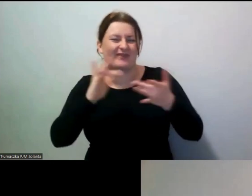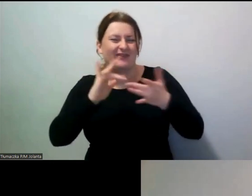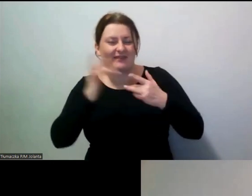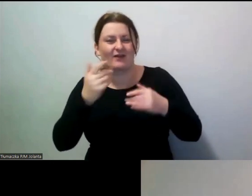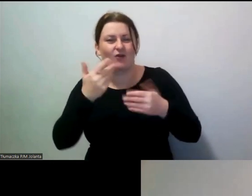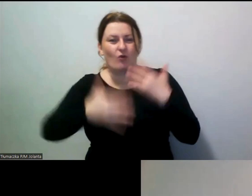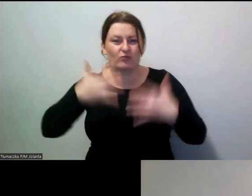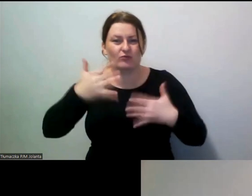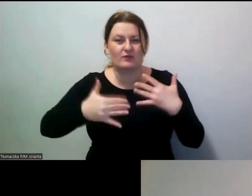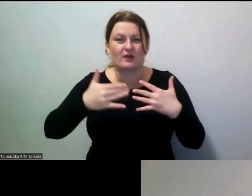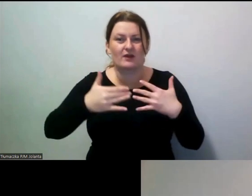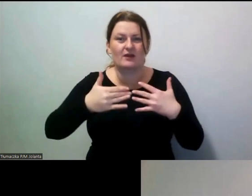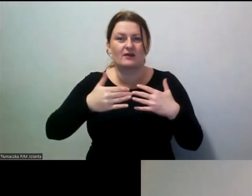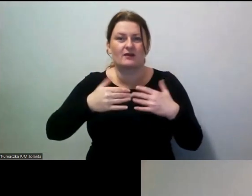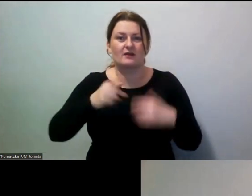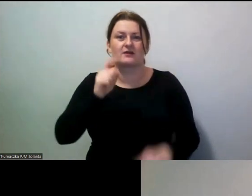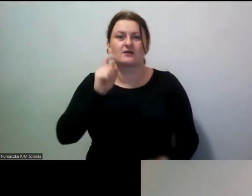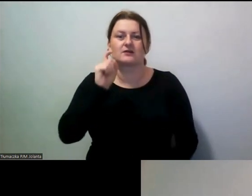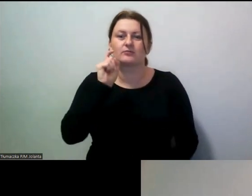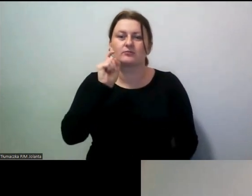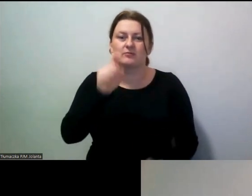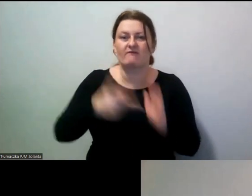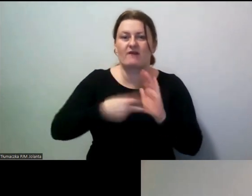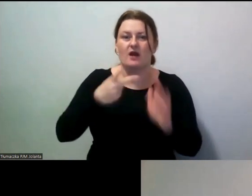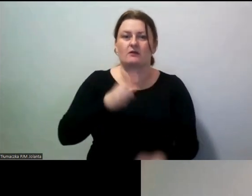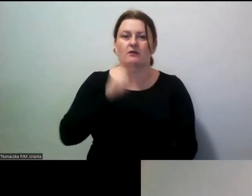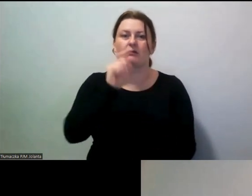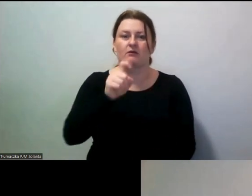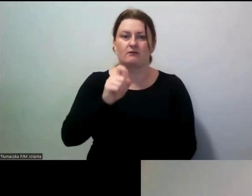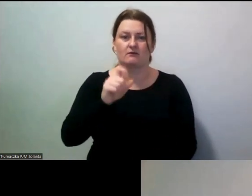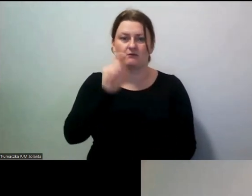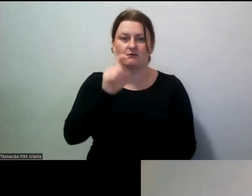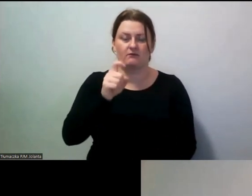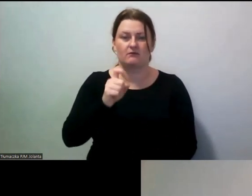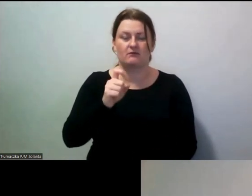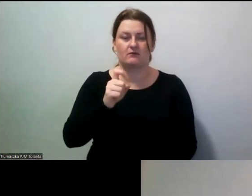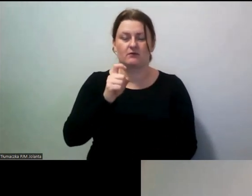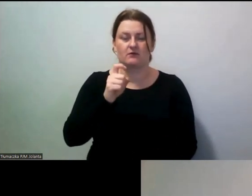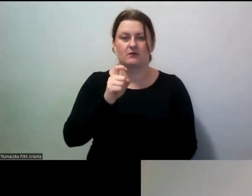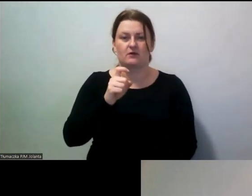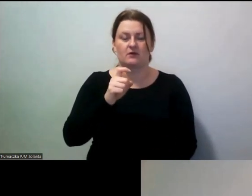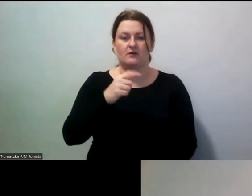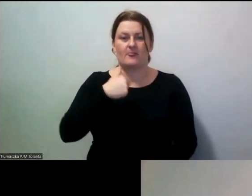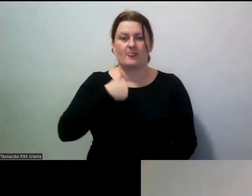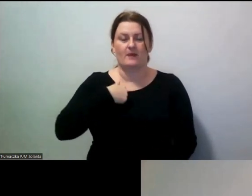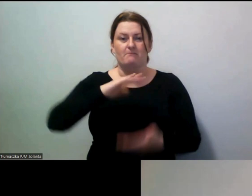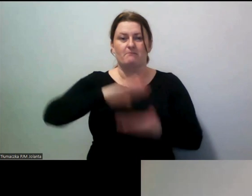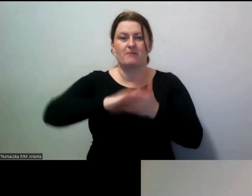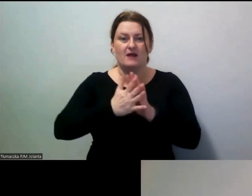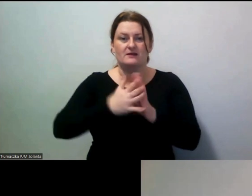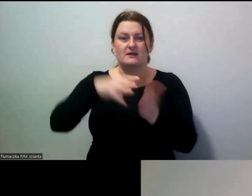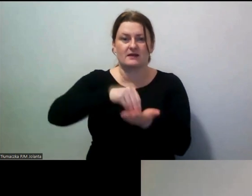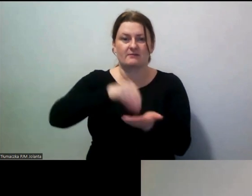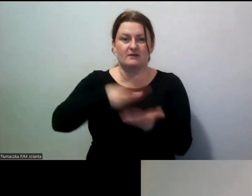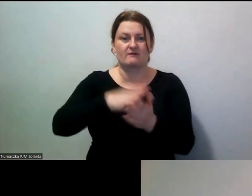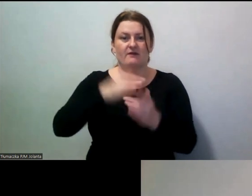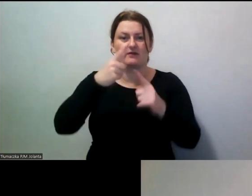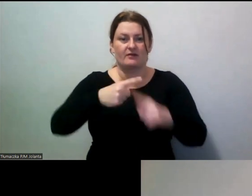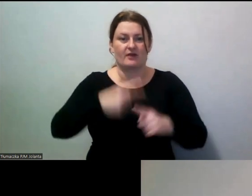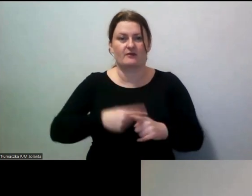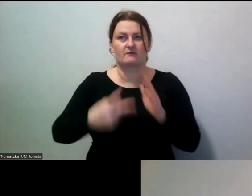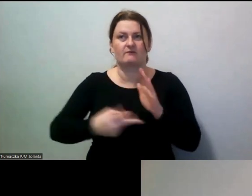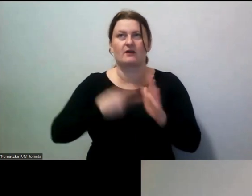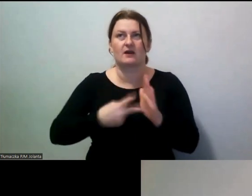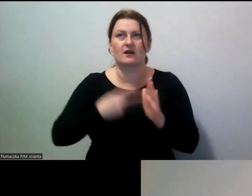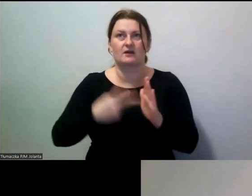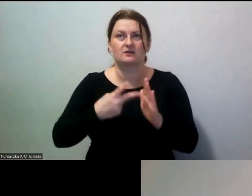komputera zaznaczane odpowiedzi klikają dwa razy. I okazało się, że nasza baza zapisywała czasami taki test dwukrotnie,